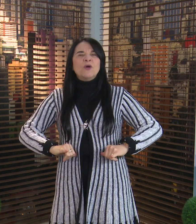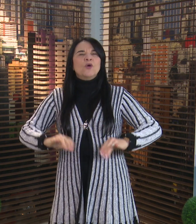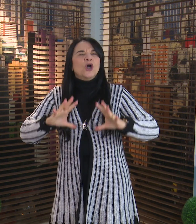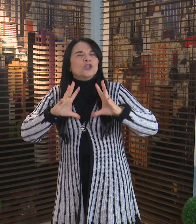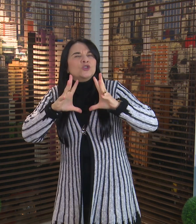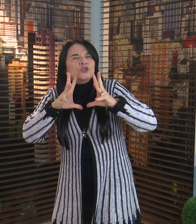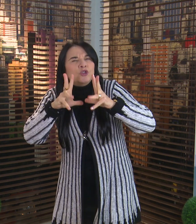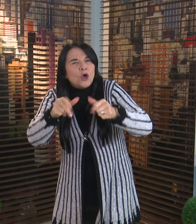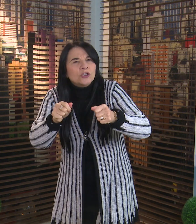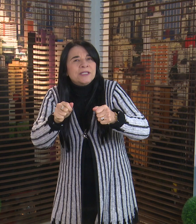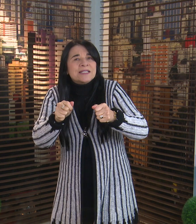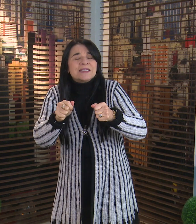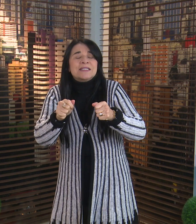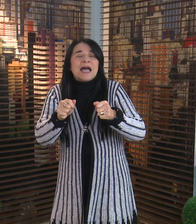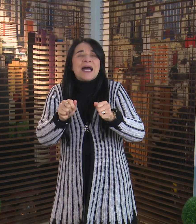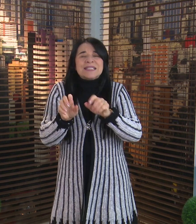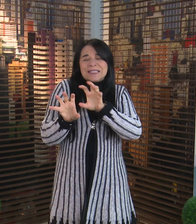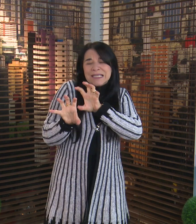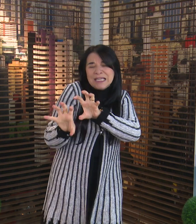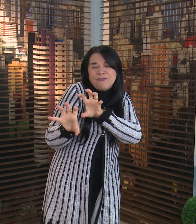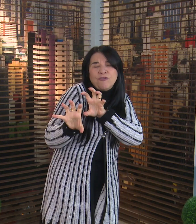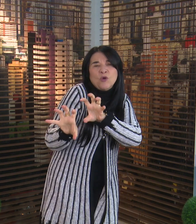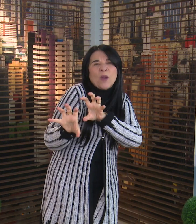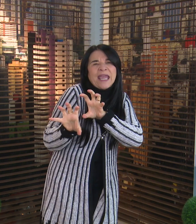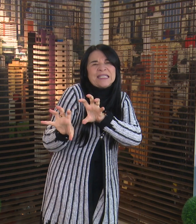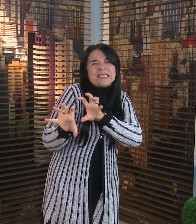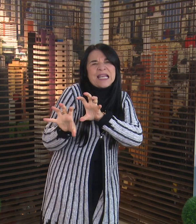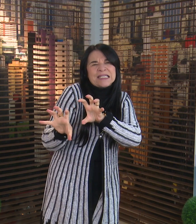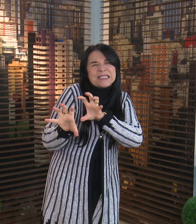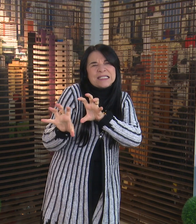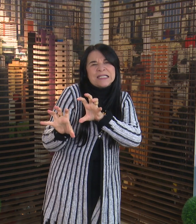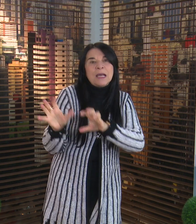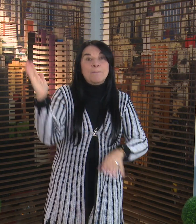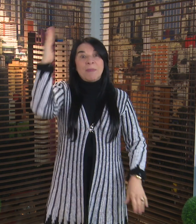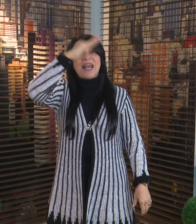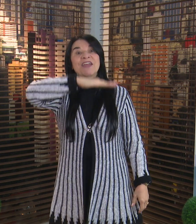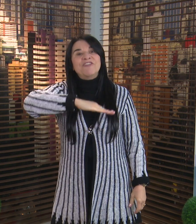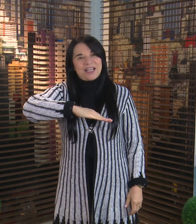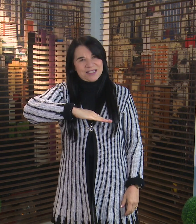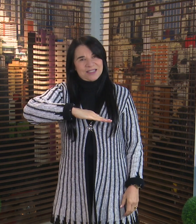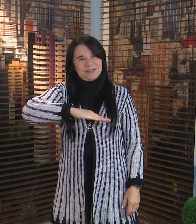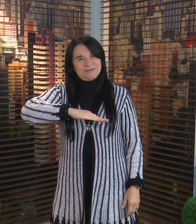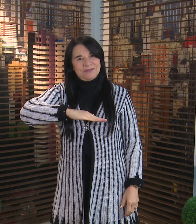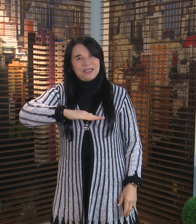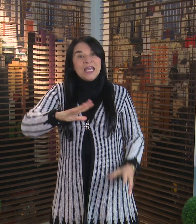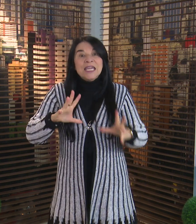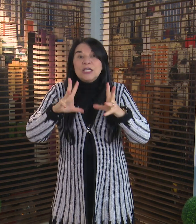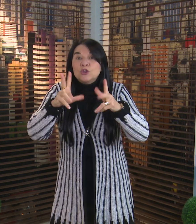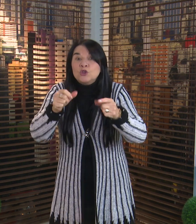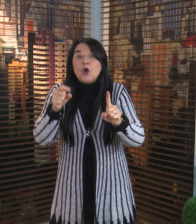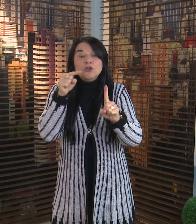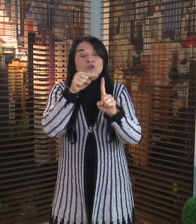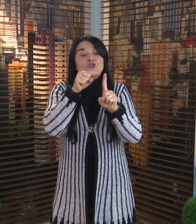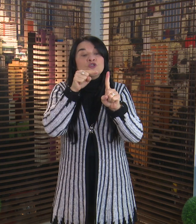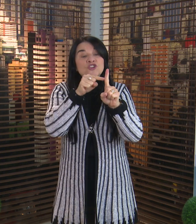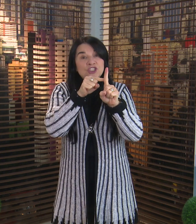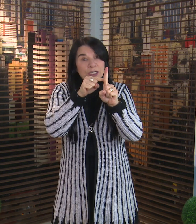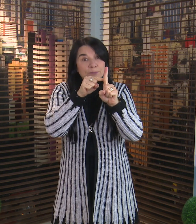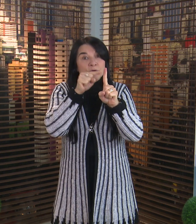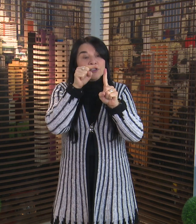Sofreu todas as influências maléficas e todos os